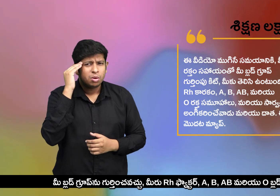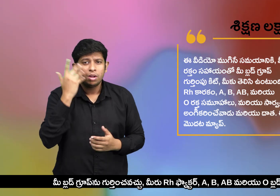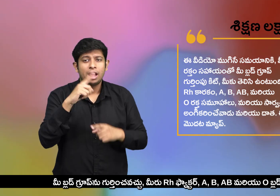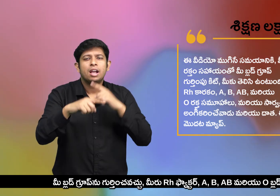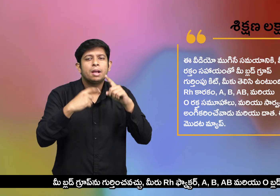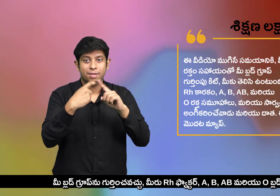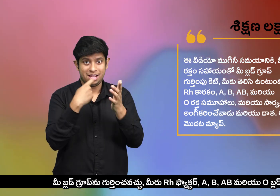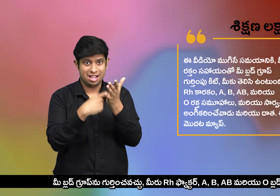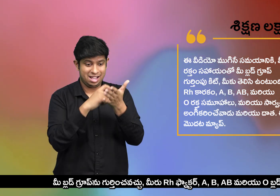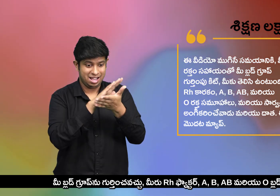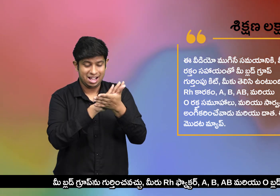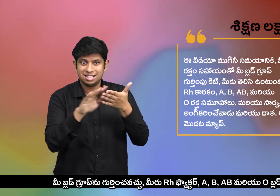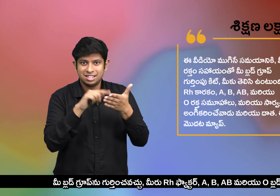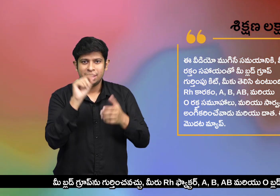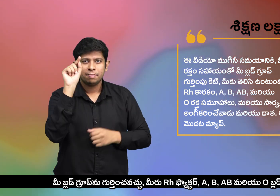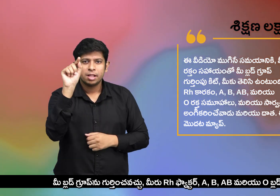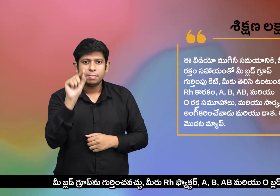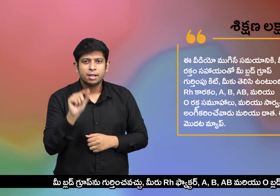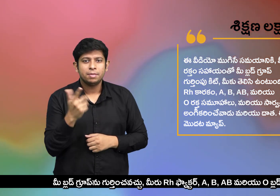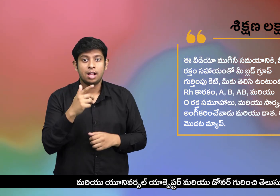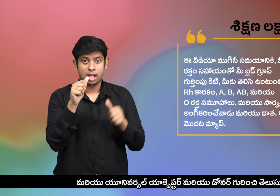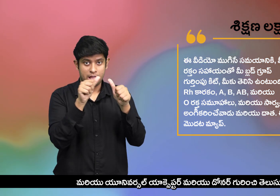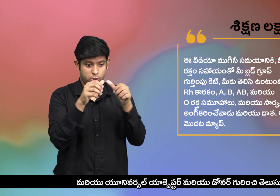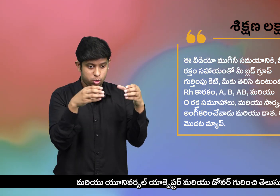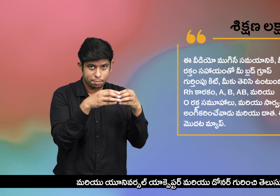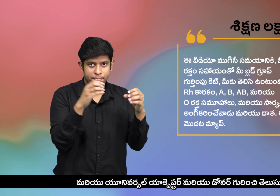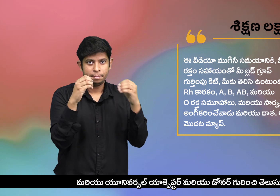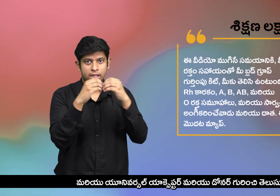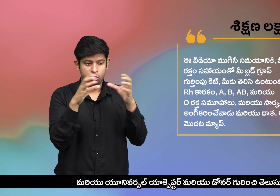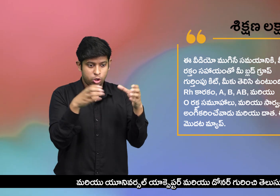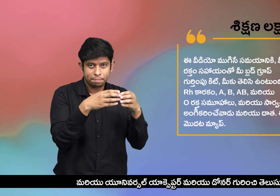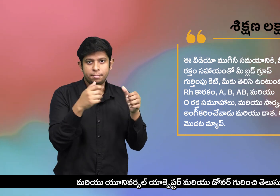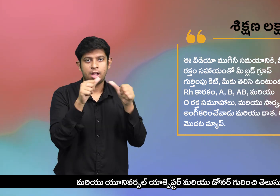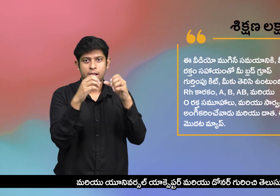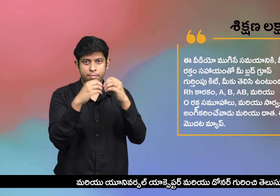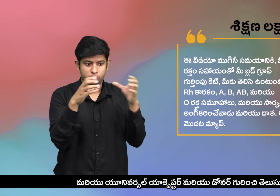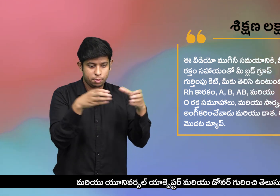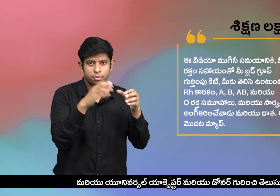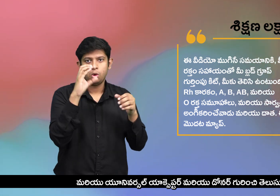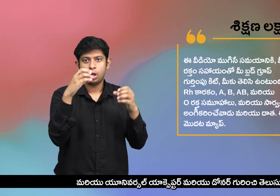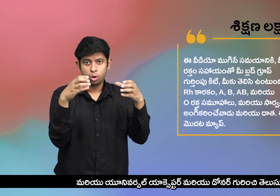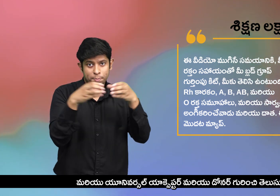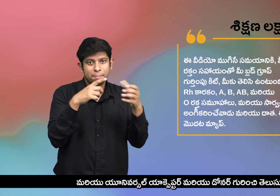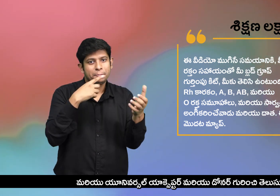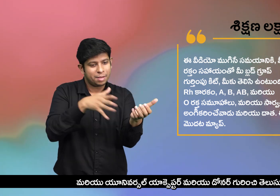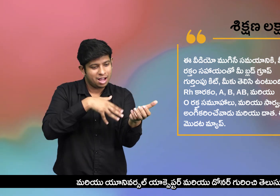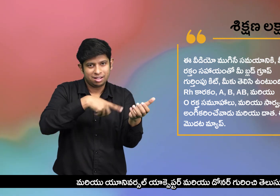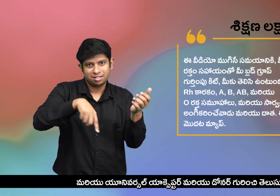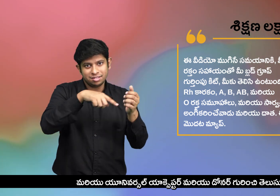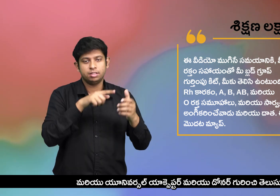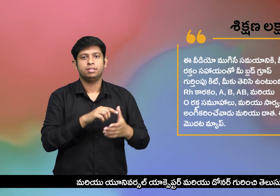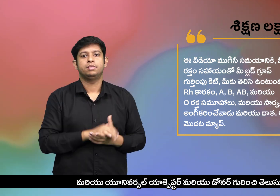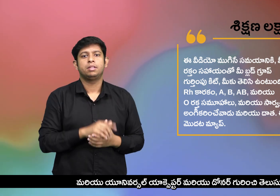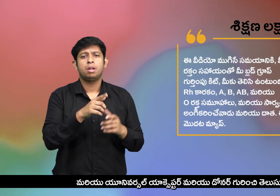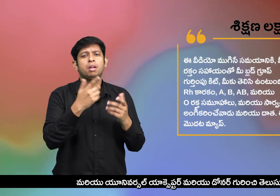AB మరియు O బ్లడ్ గ్రూప్ల గురించి మరియు యూనివర్సల్ ఎక్స్పర్ట్ మరియు డోనర్